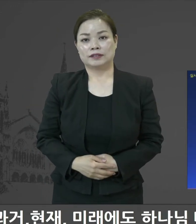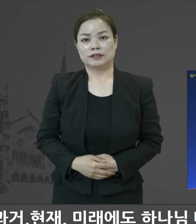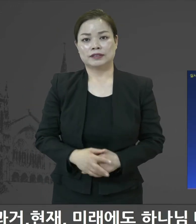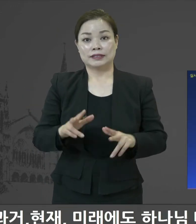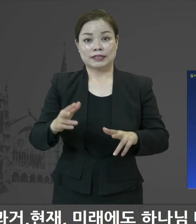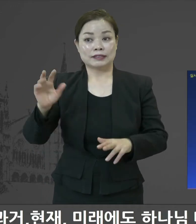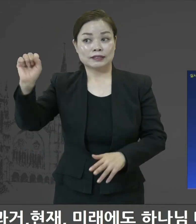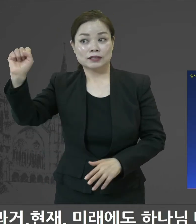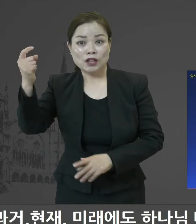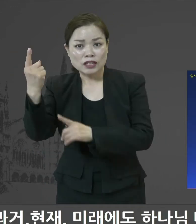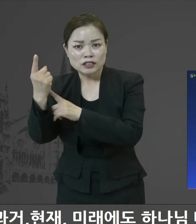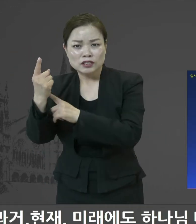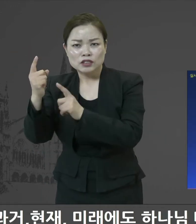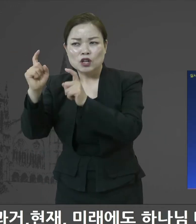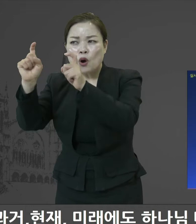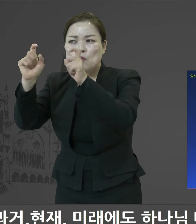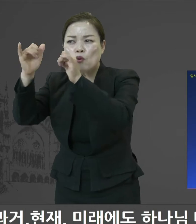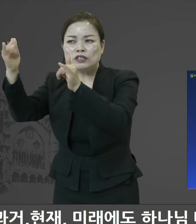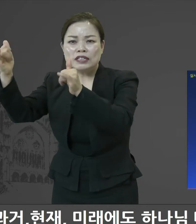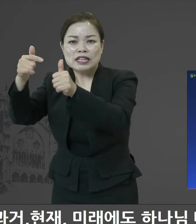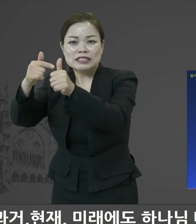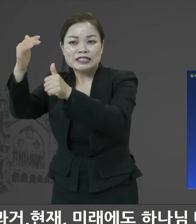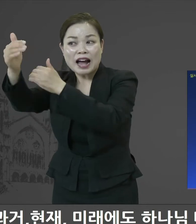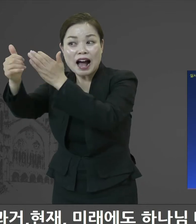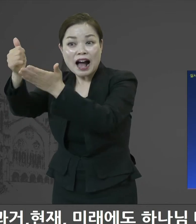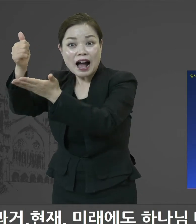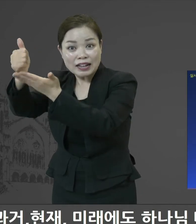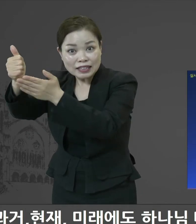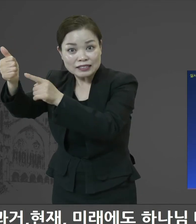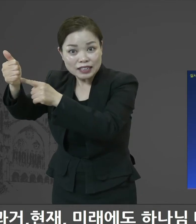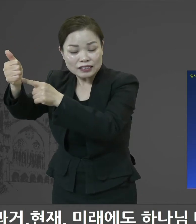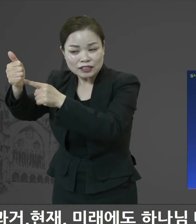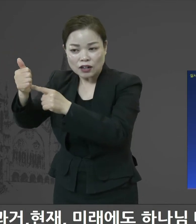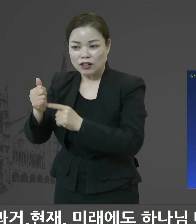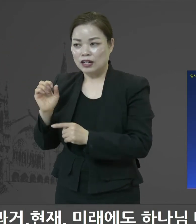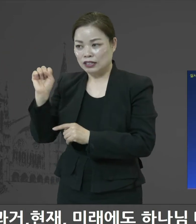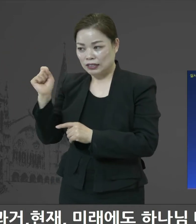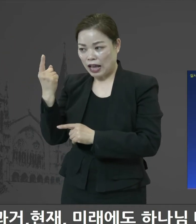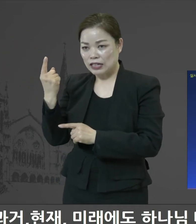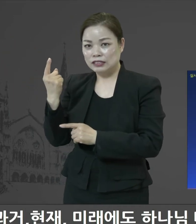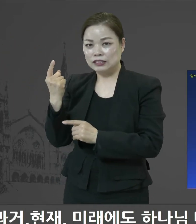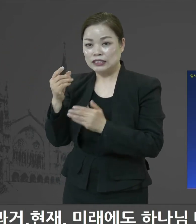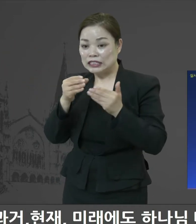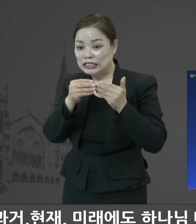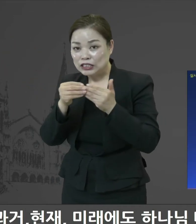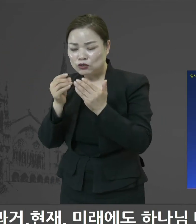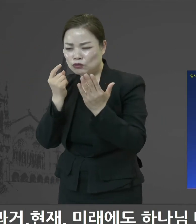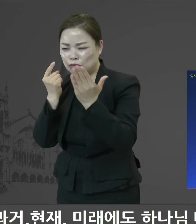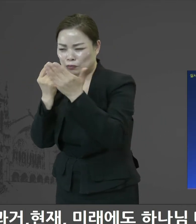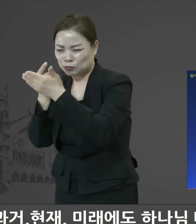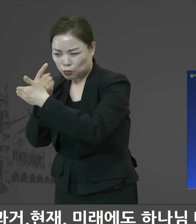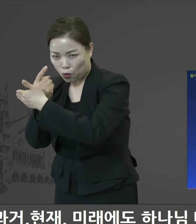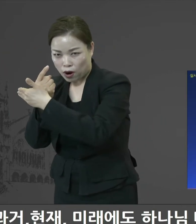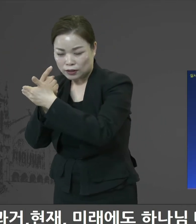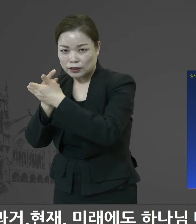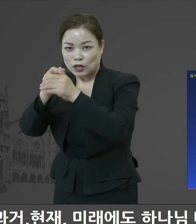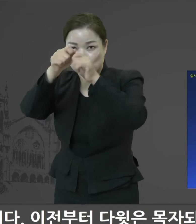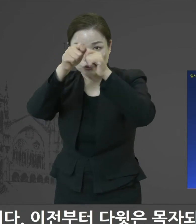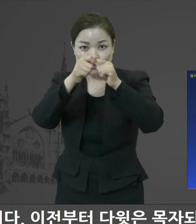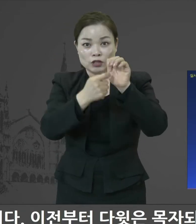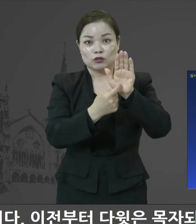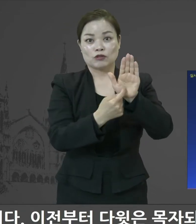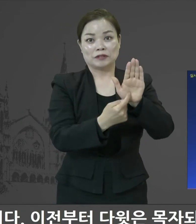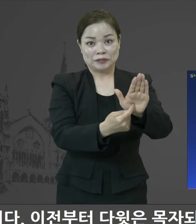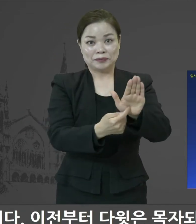2절부터 다윗은 목자 되신 하나님께서 목자로서 그의 삶을 어떻게 인도하셨는지 매우 구체적으로